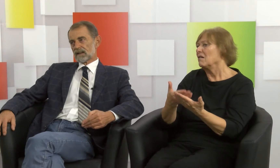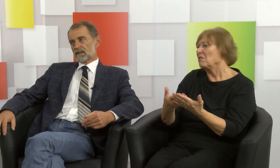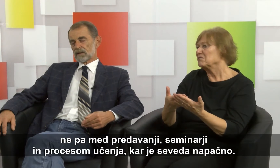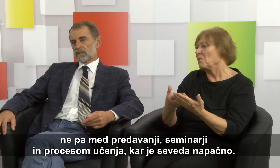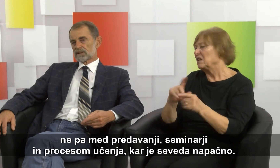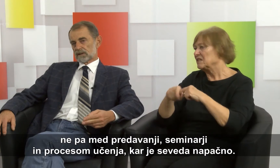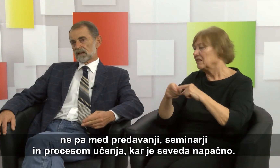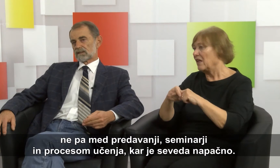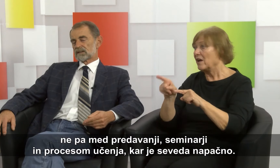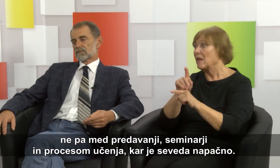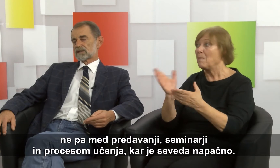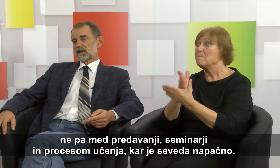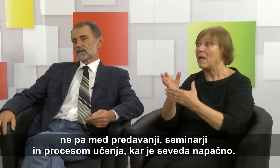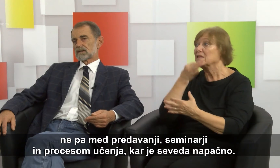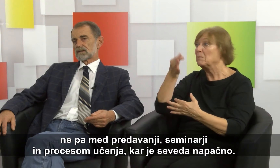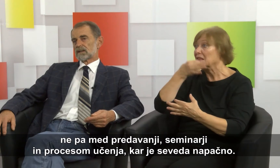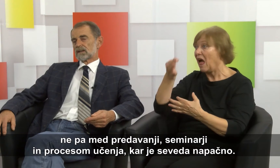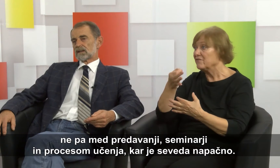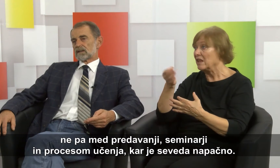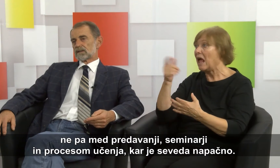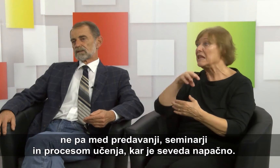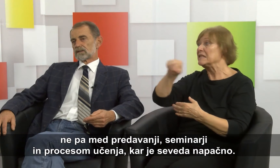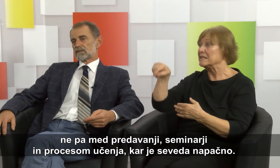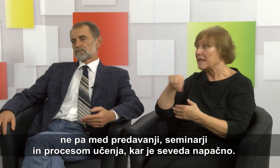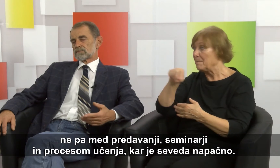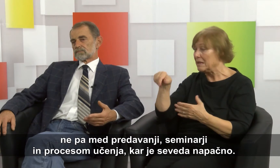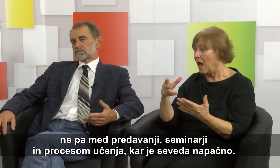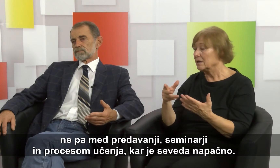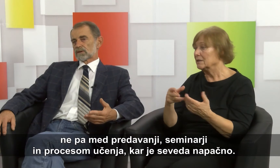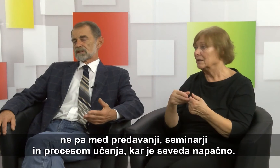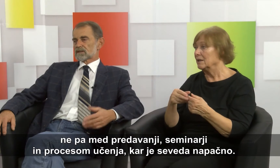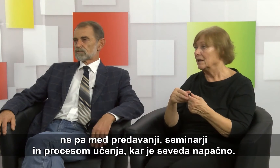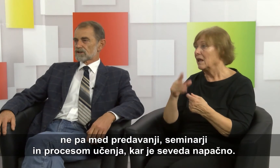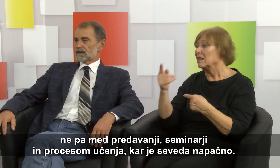ne pa med predavanji, seminarji in procesom učenja,